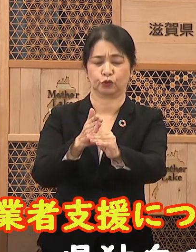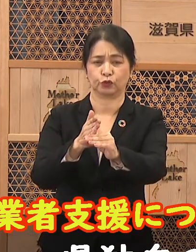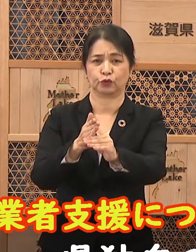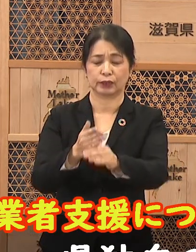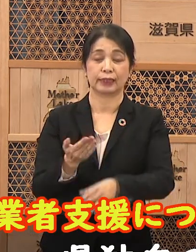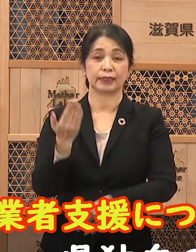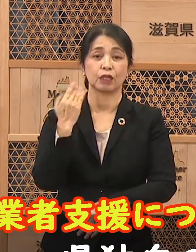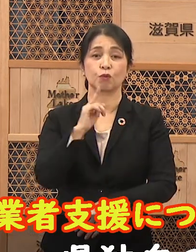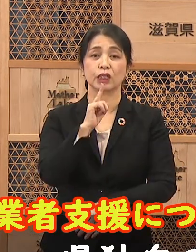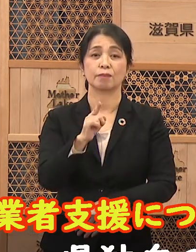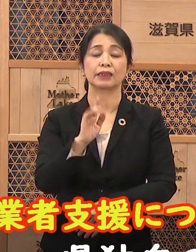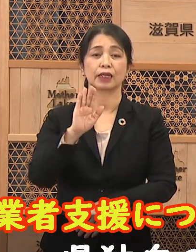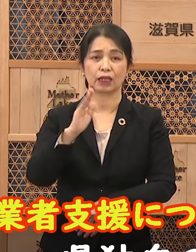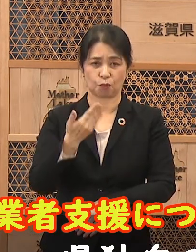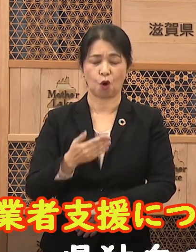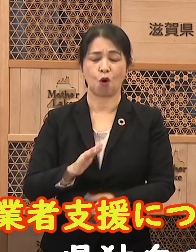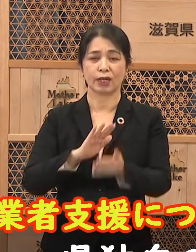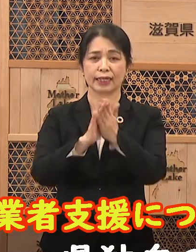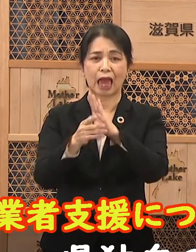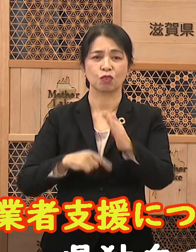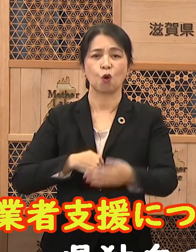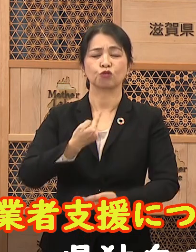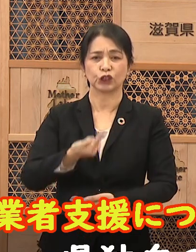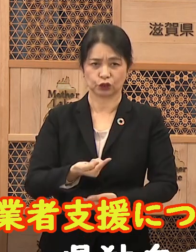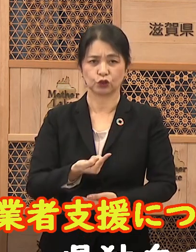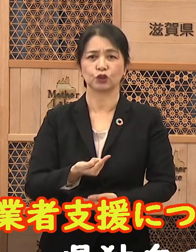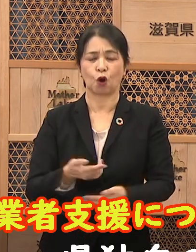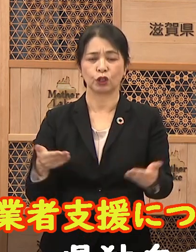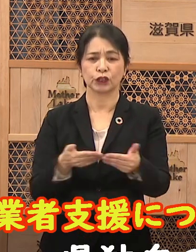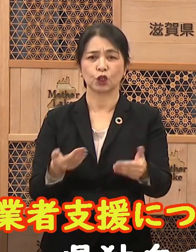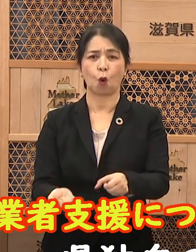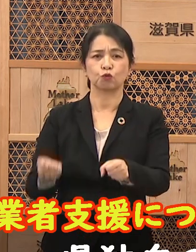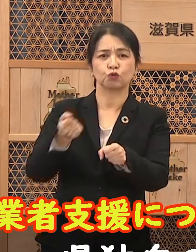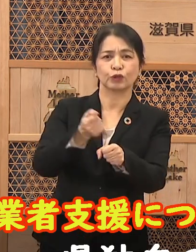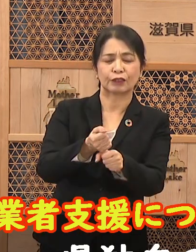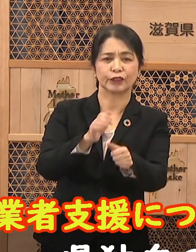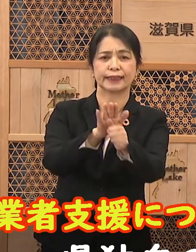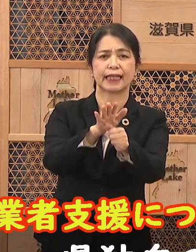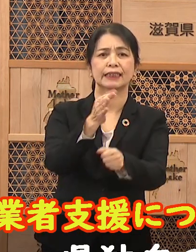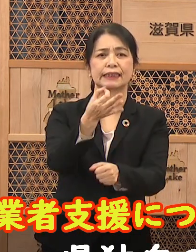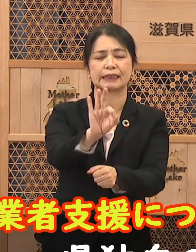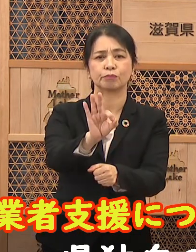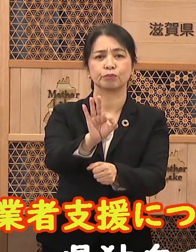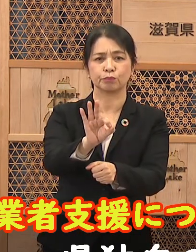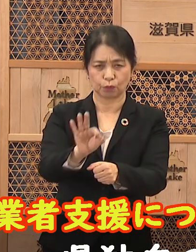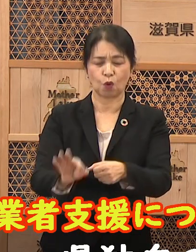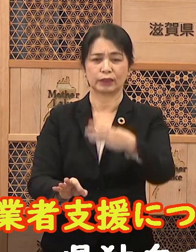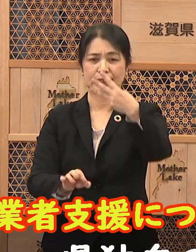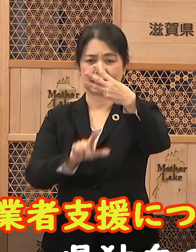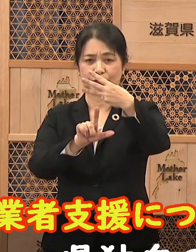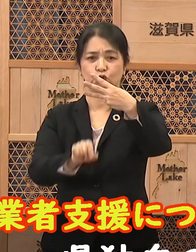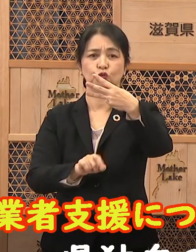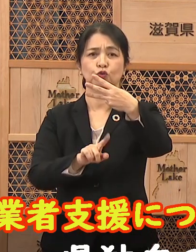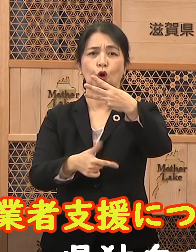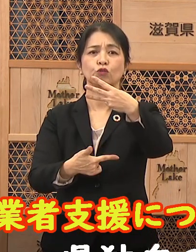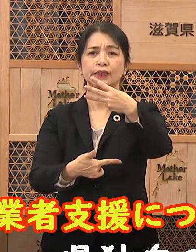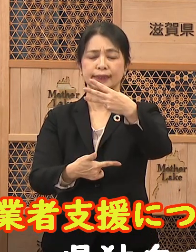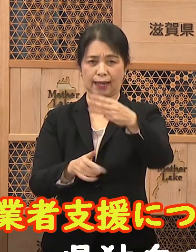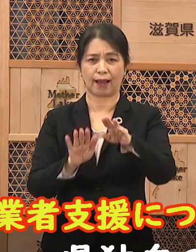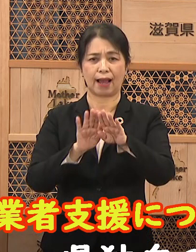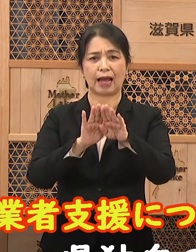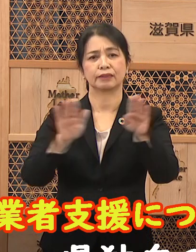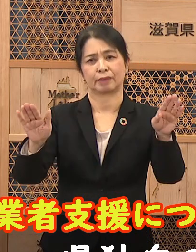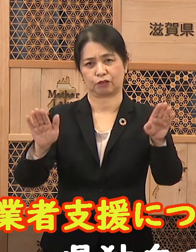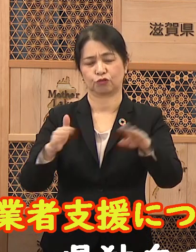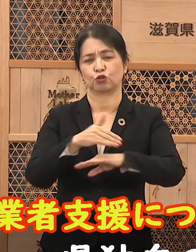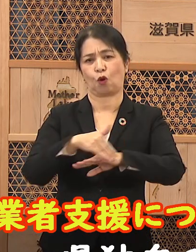し上げましたが、県独自の事業復活支援金の上乗せについて、16日から受付を開始するということも